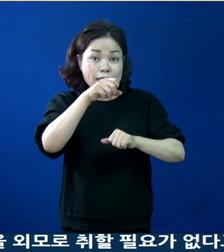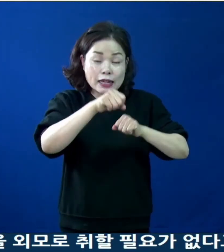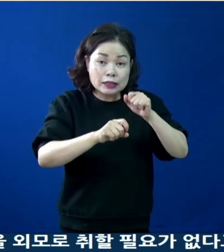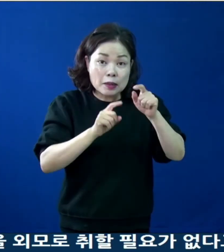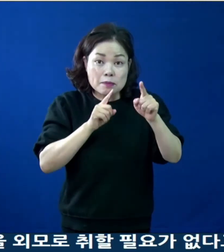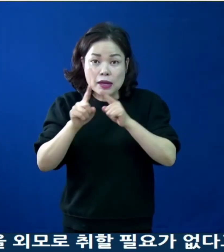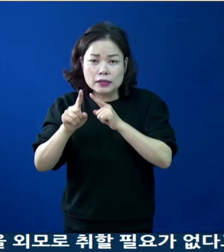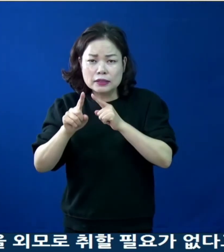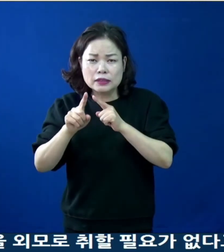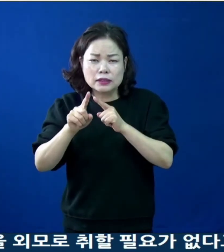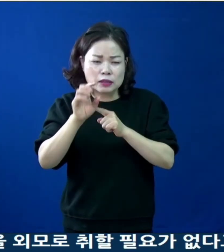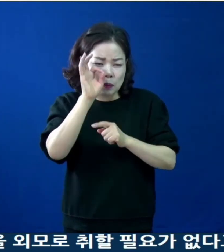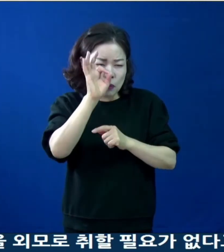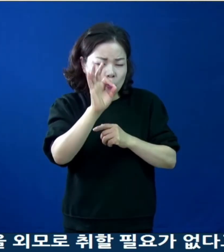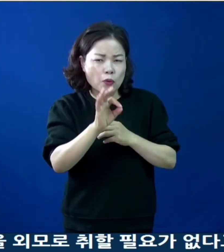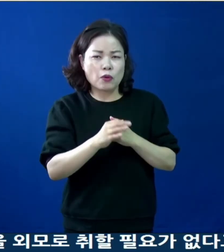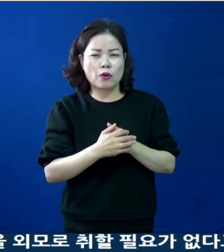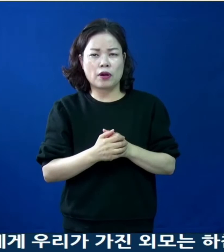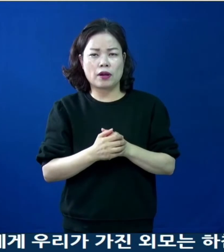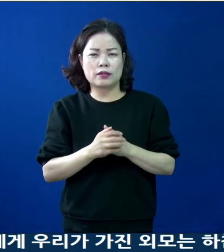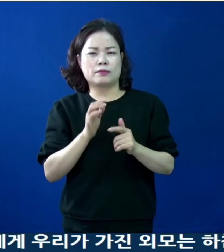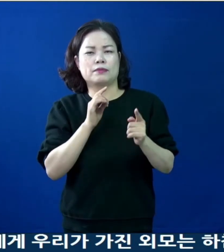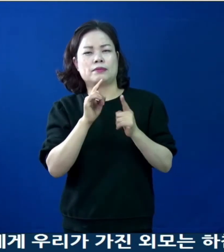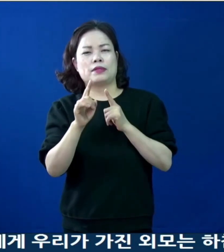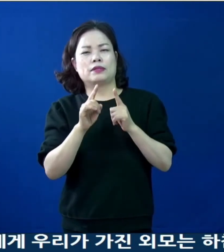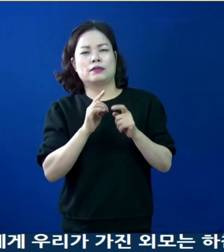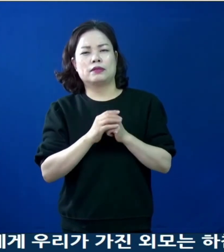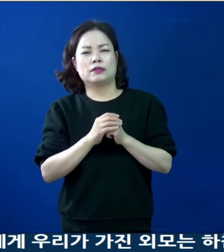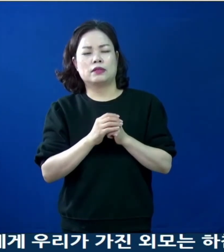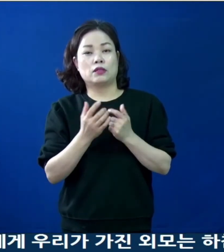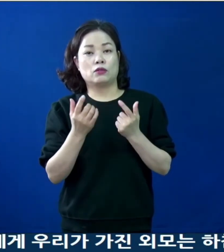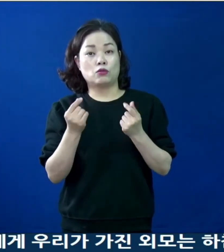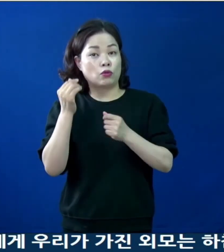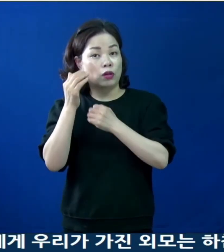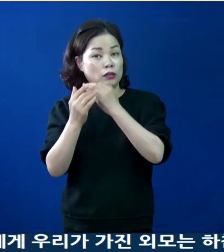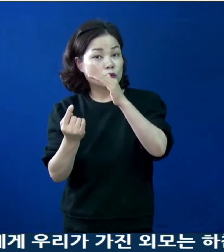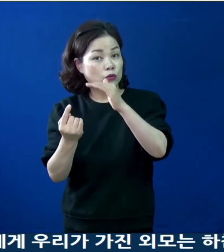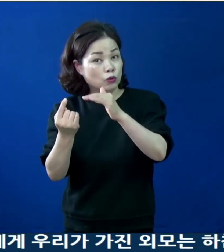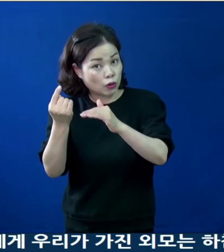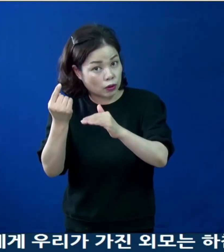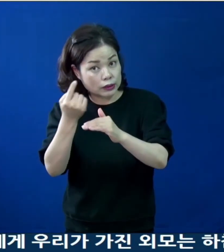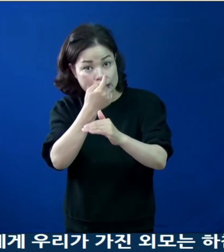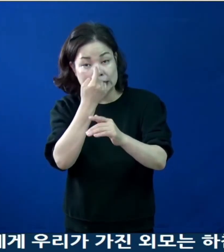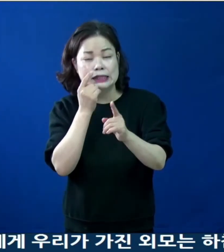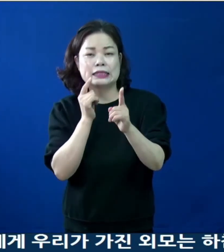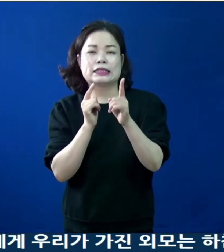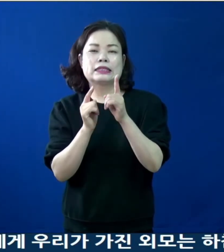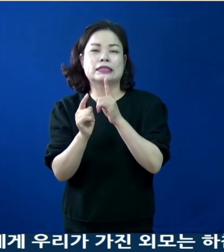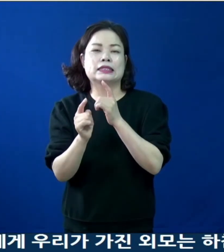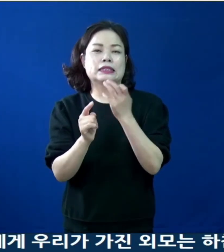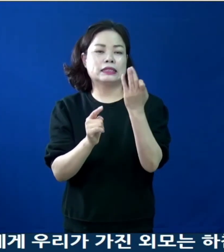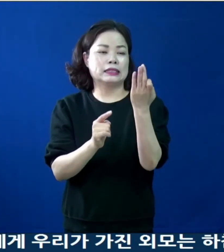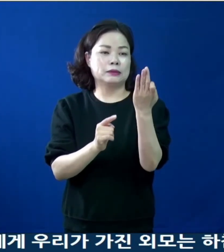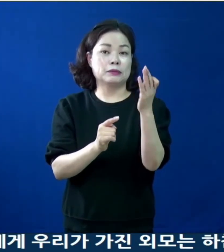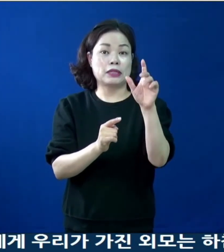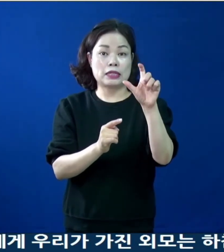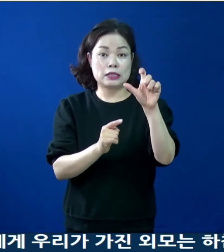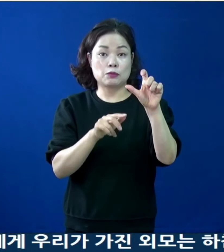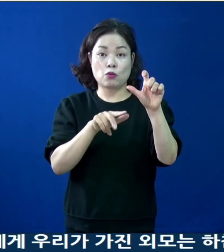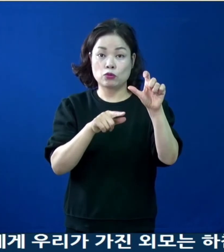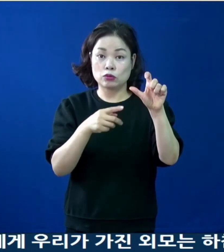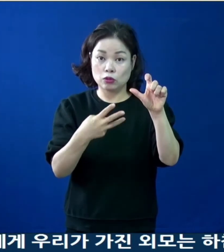이 말씀의 위치를 보십시오. 이 말씀은 동일하게 하나님의 높으심을 증언하는 14, 15절